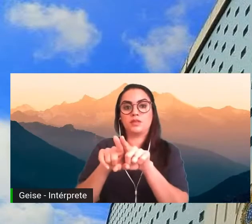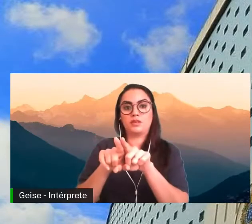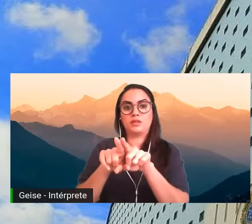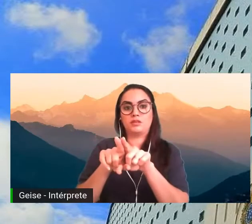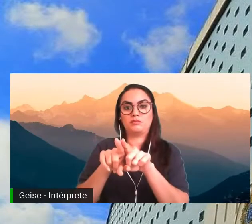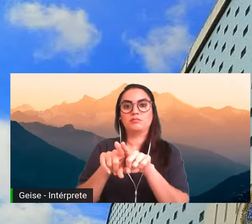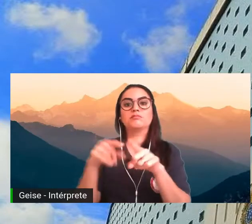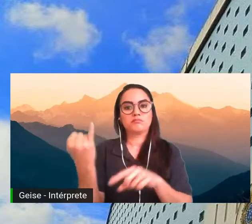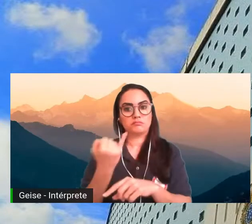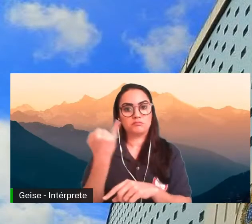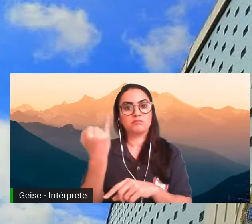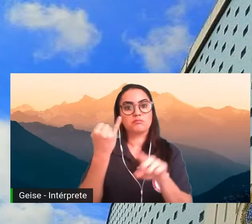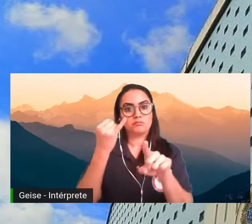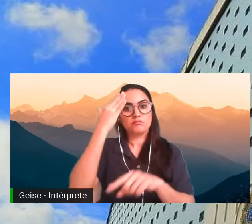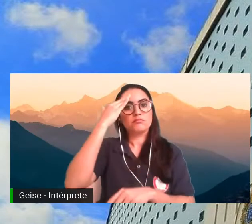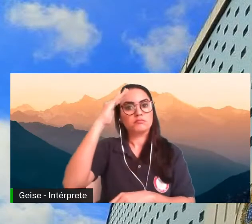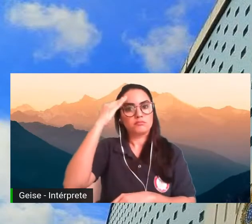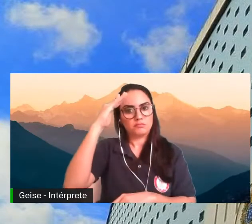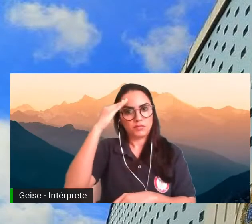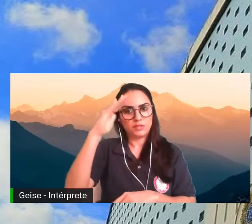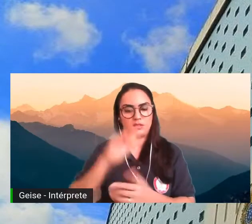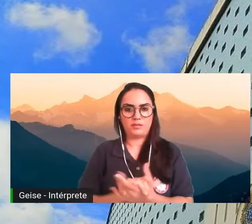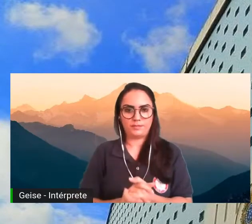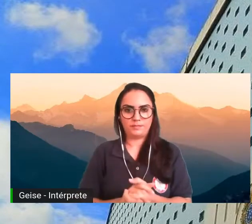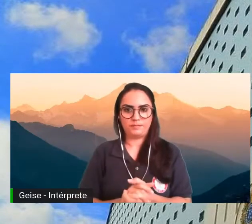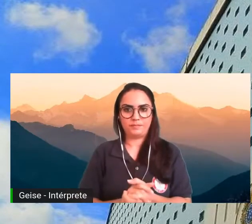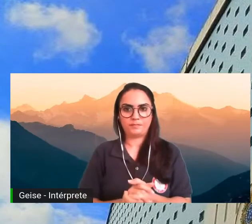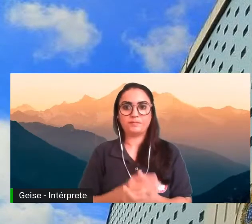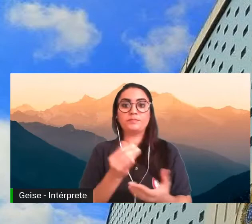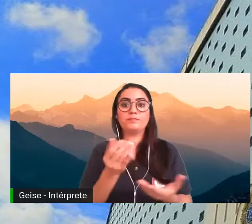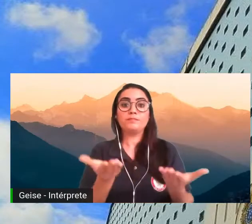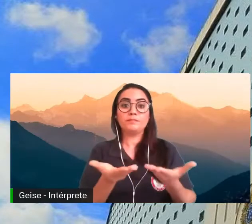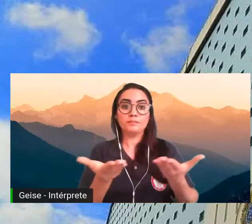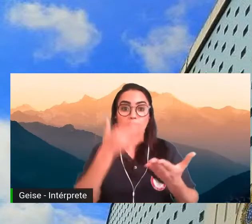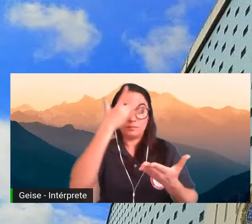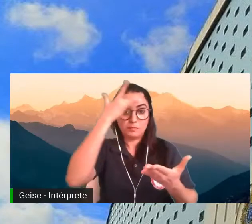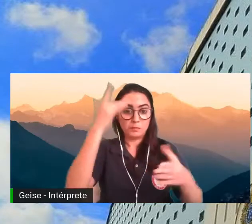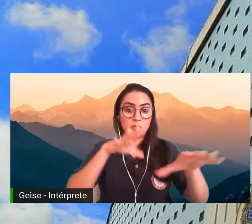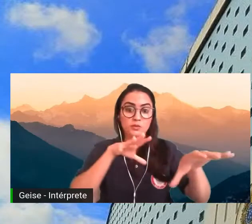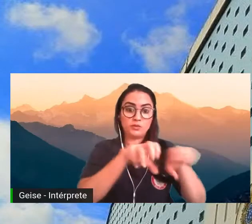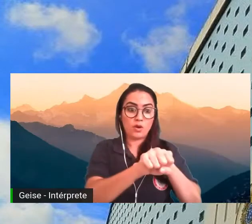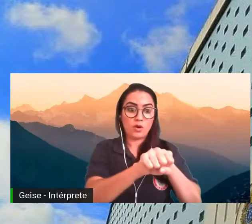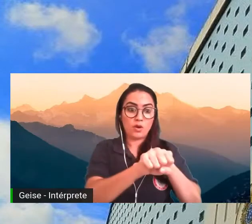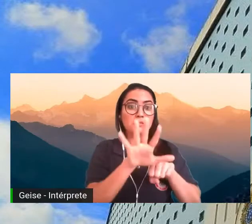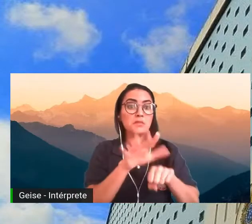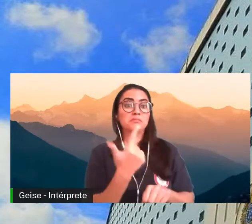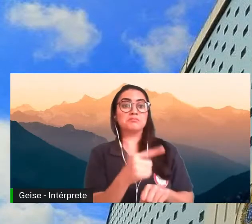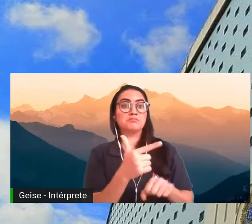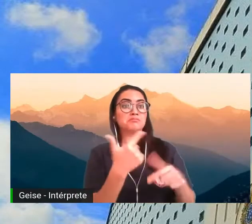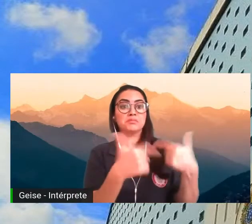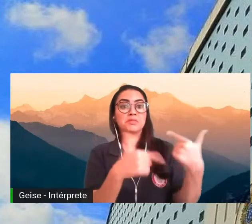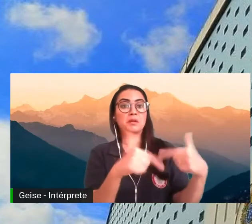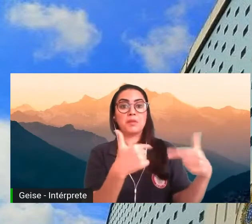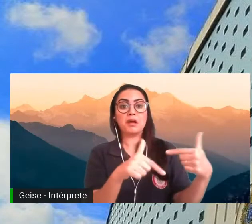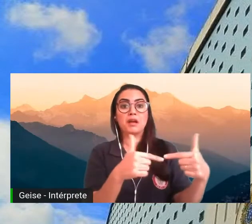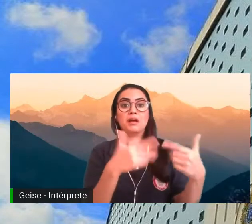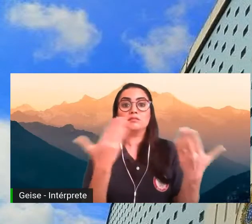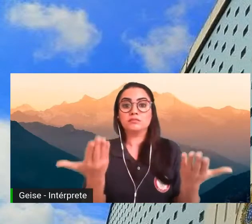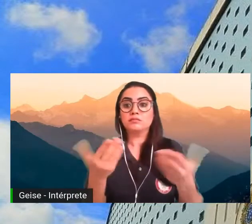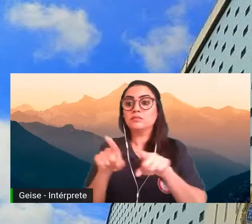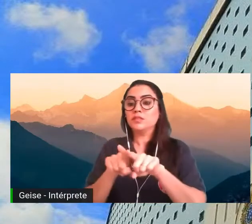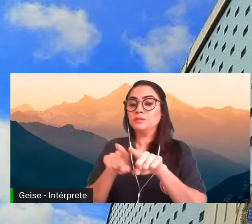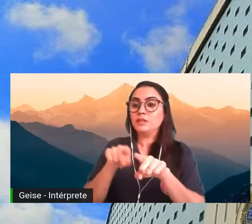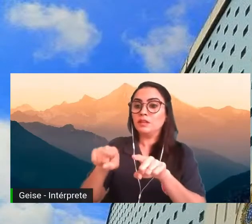Para entender o desemprego dos formados, a carência de equipamento de internet para ensino remoto entre os mais pobres.